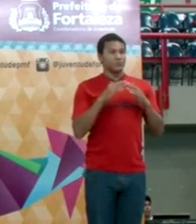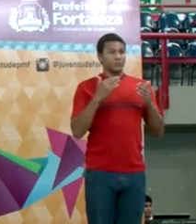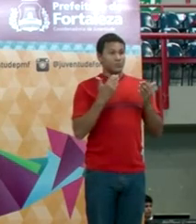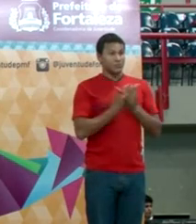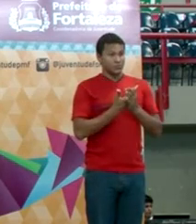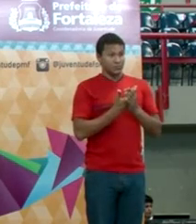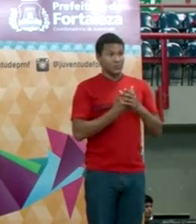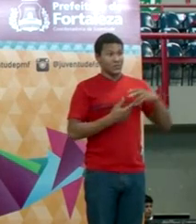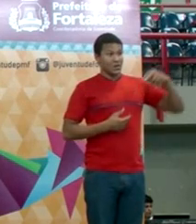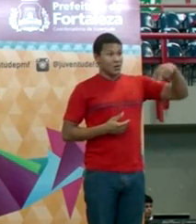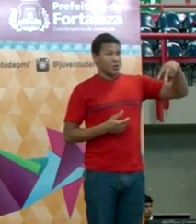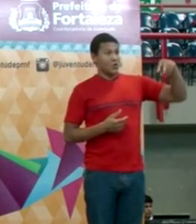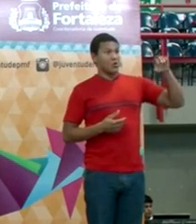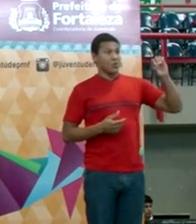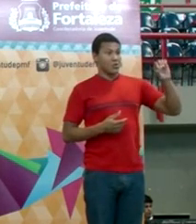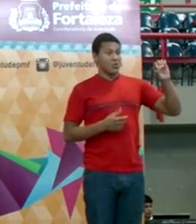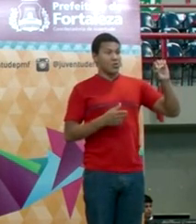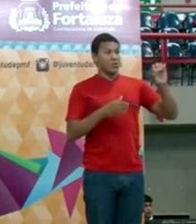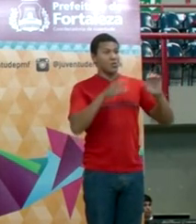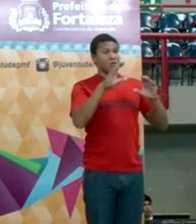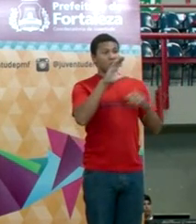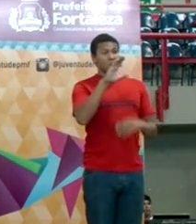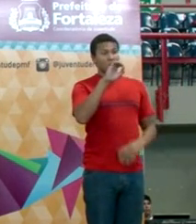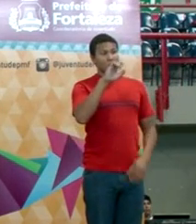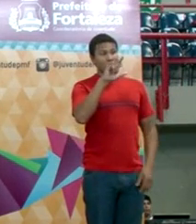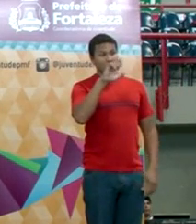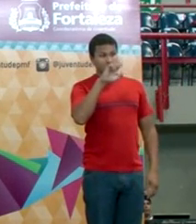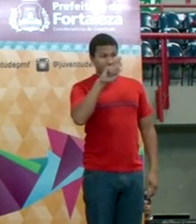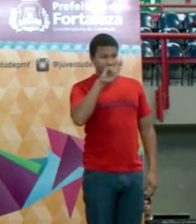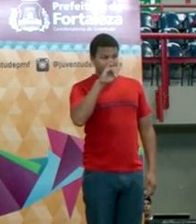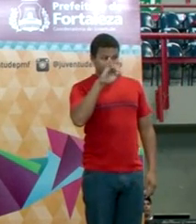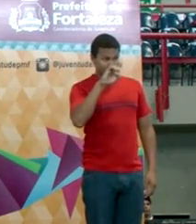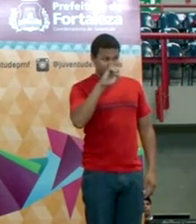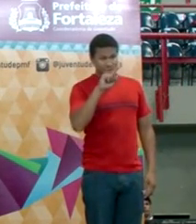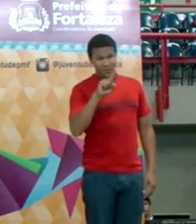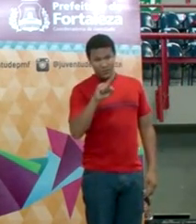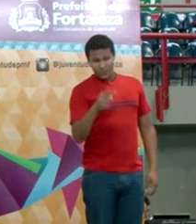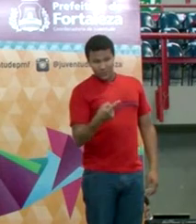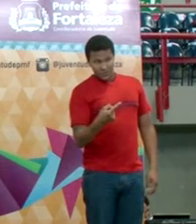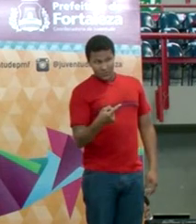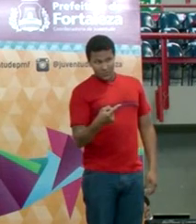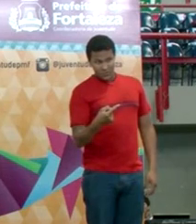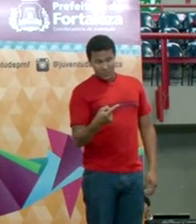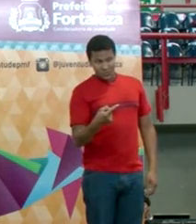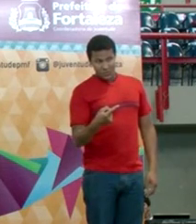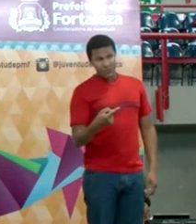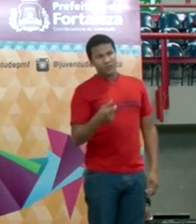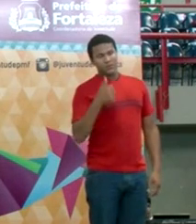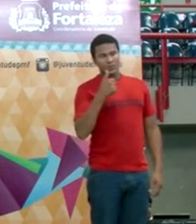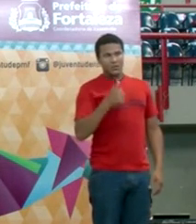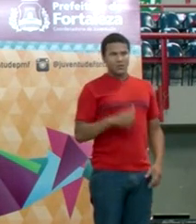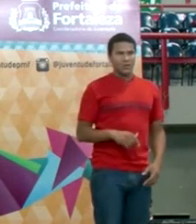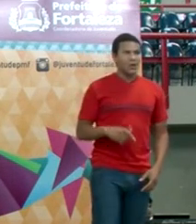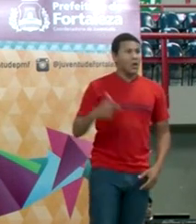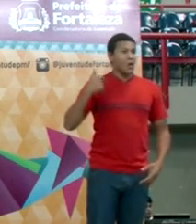vírgula, que é um adjunto adverbial deslocado. No colégio, produzo